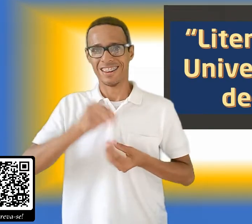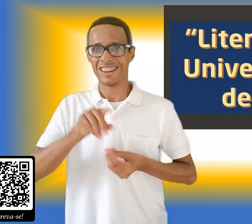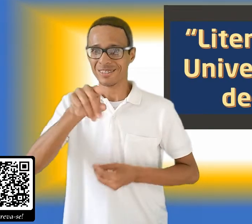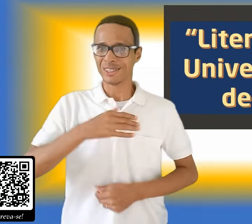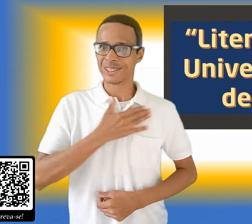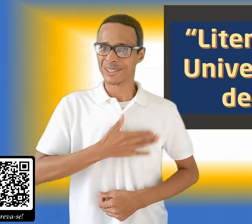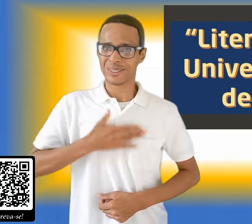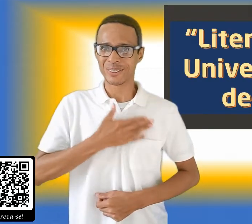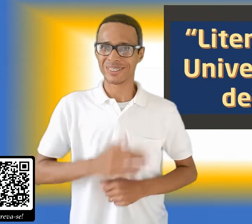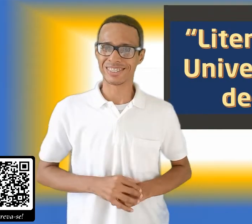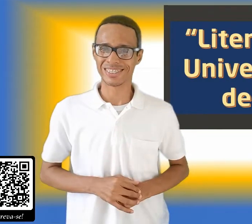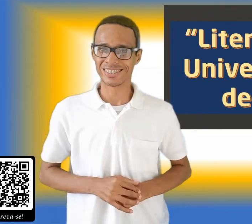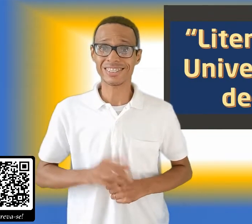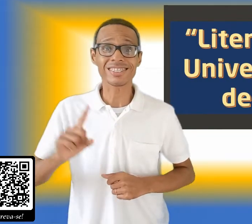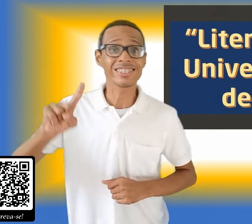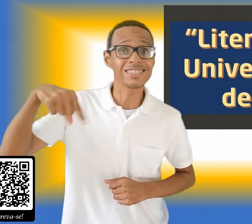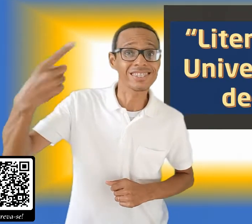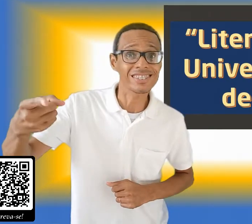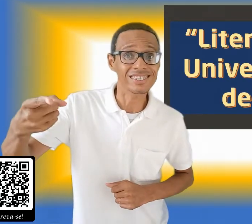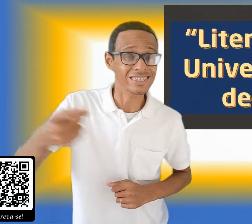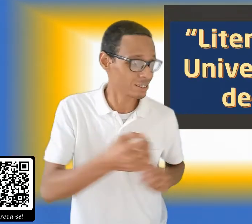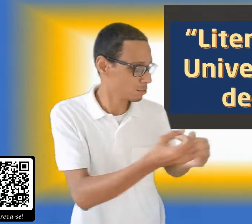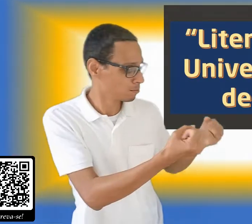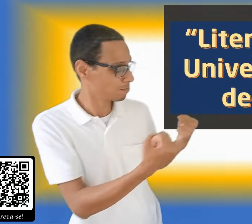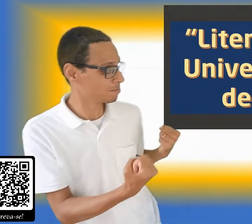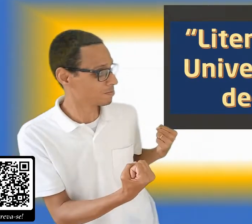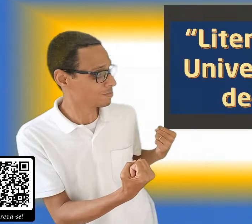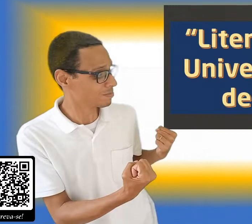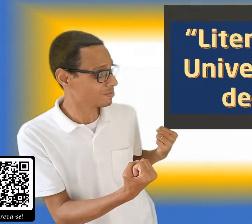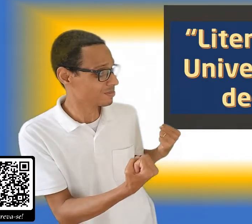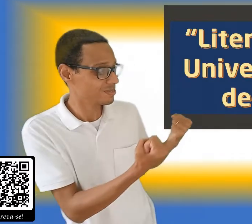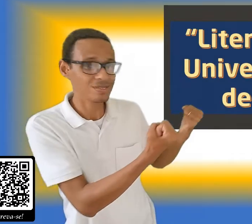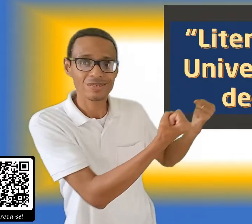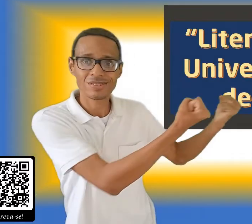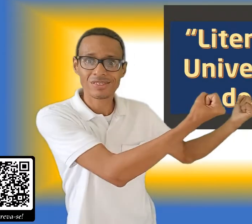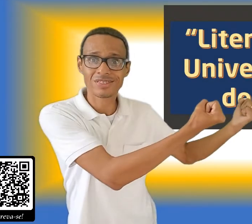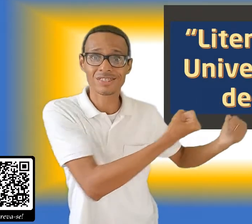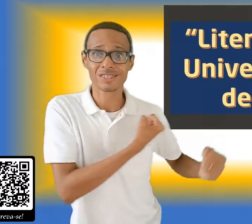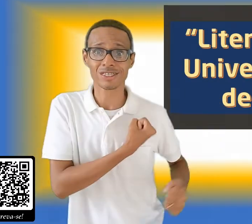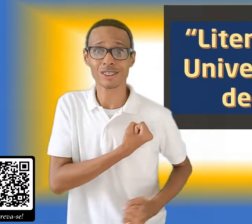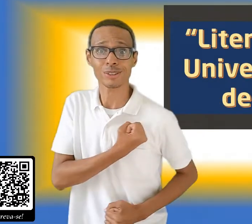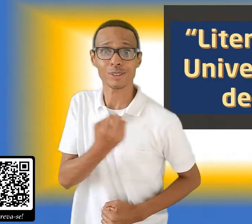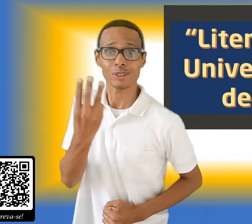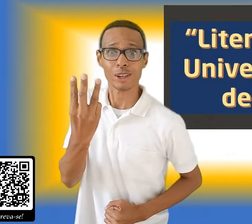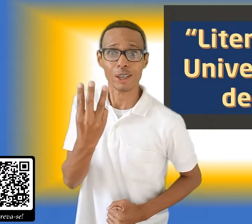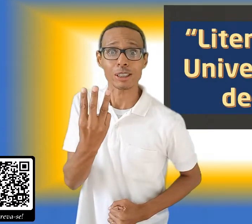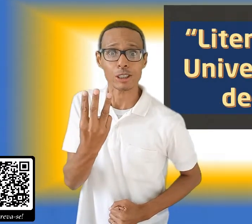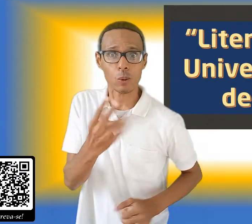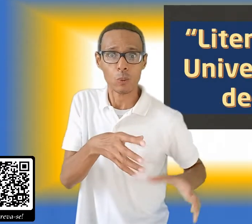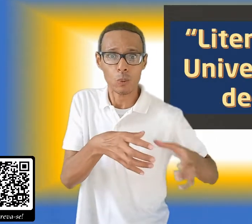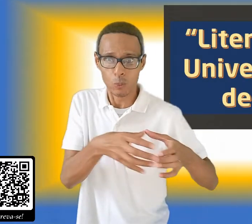próxima semana, o bloco 3 da letra T já estará finalizado para